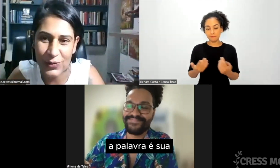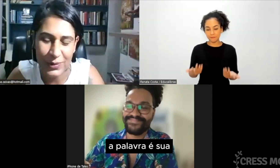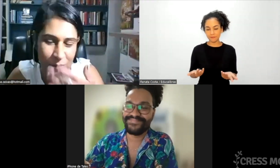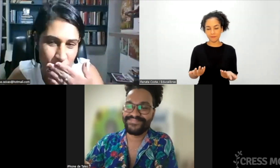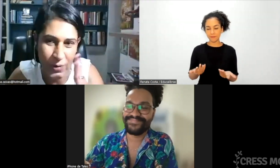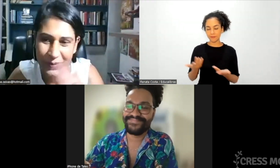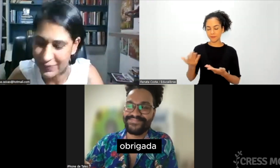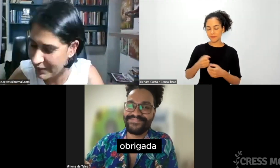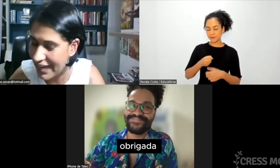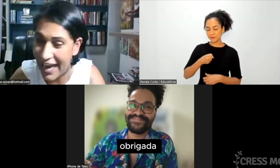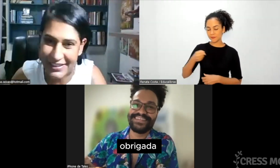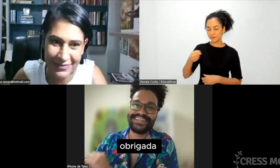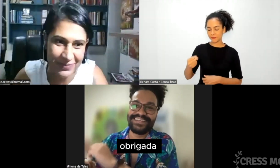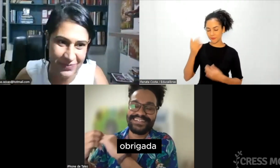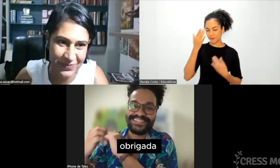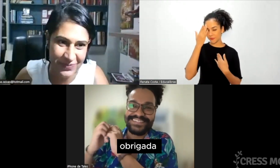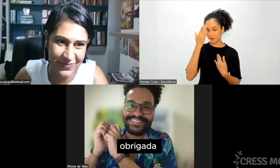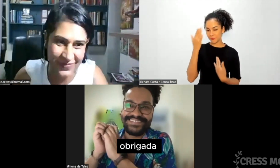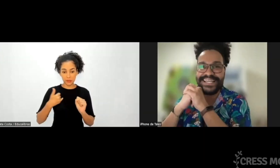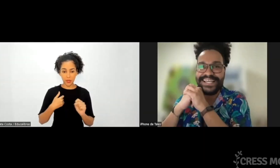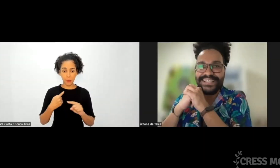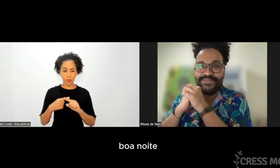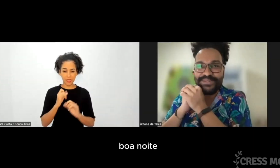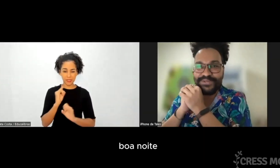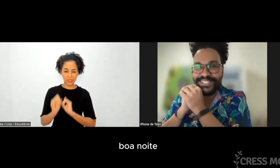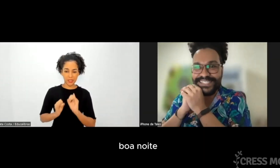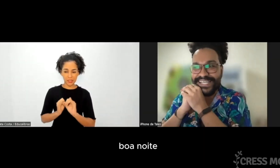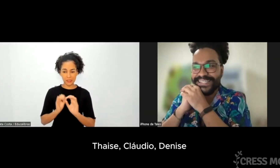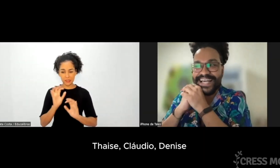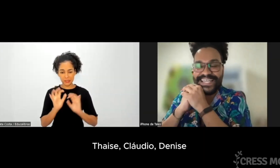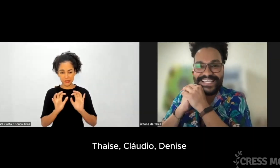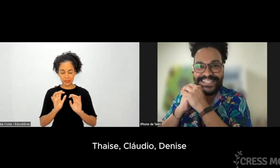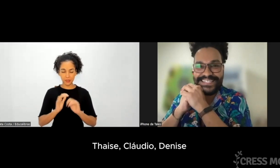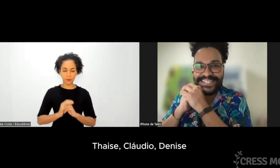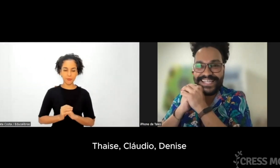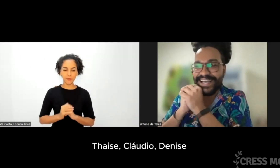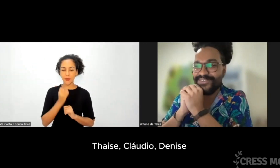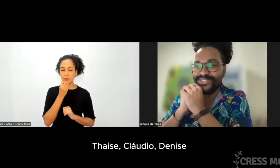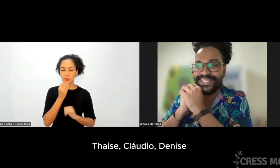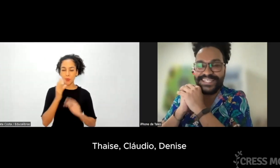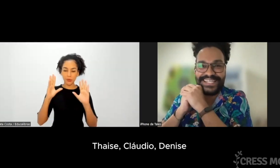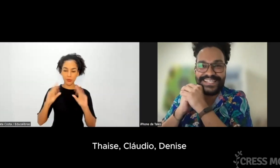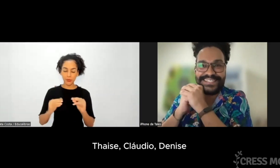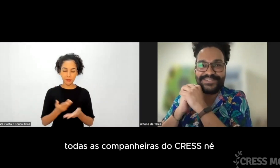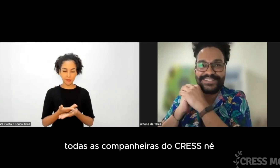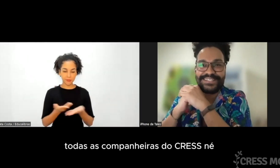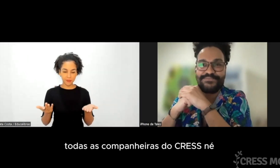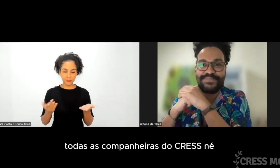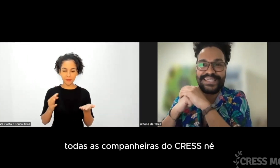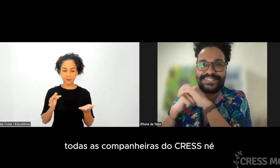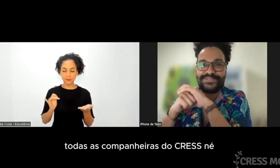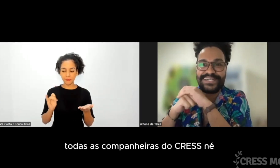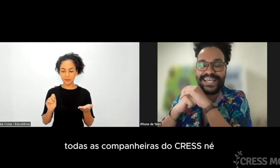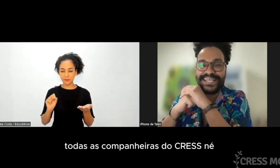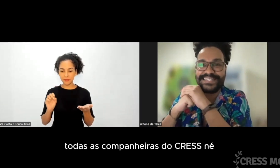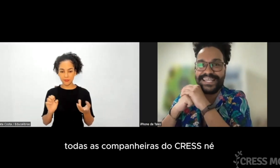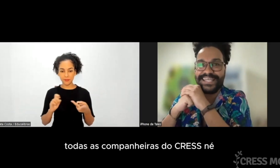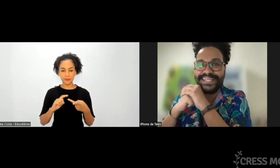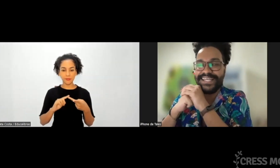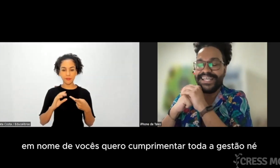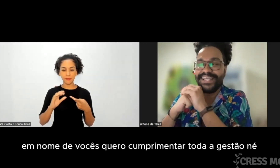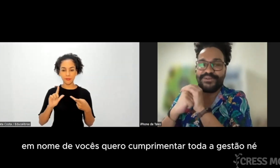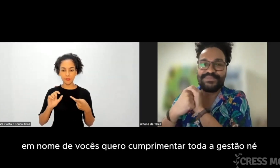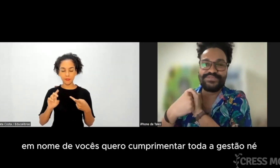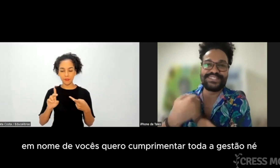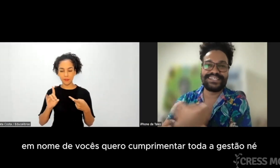palavra é sua. Obrigada. Boa noite, né, Thaís, Cláudio, Denise, todas as companheiras do CRES,